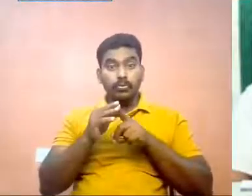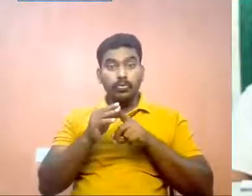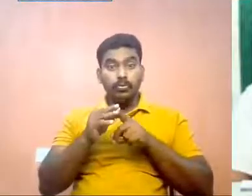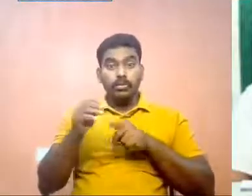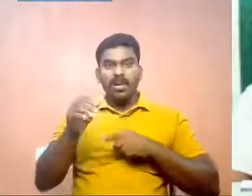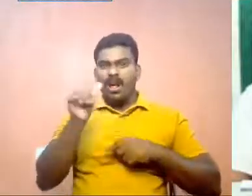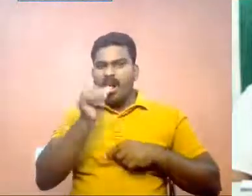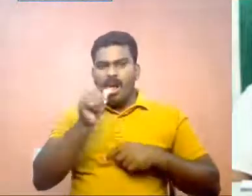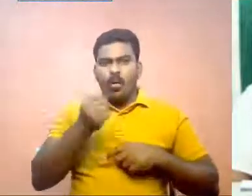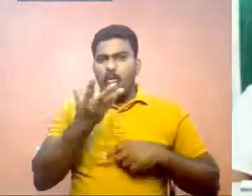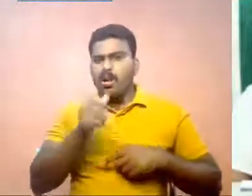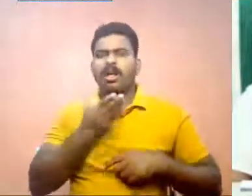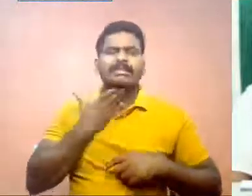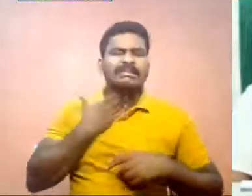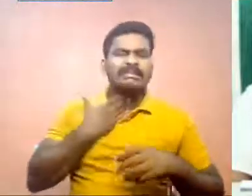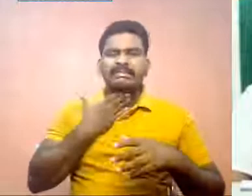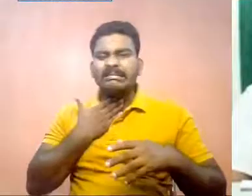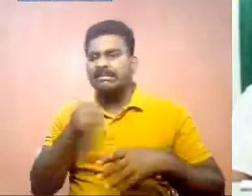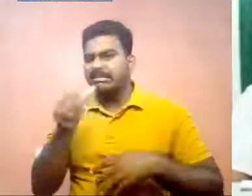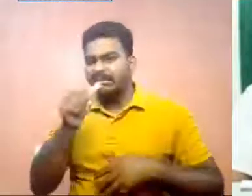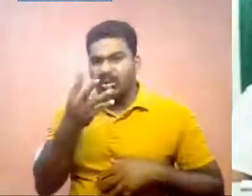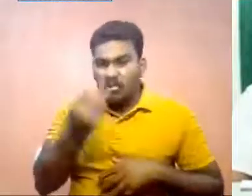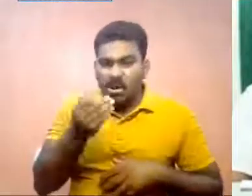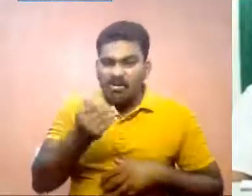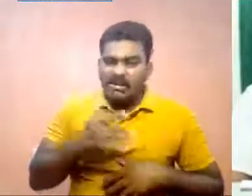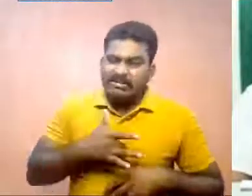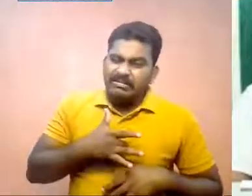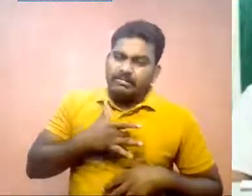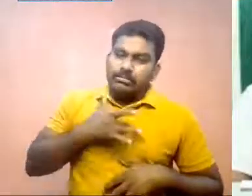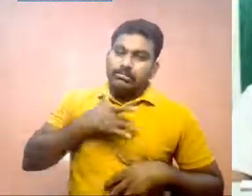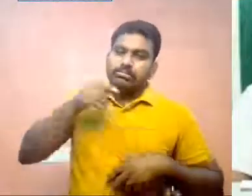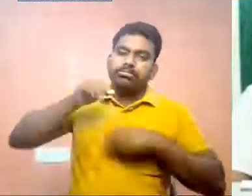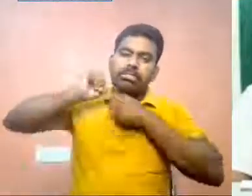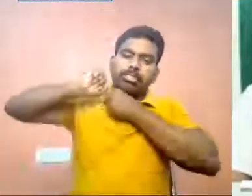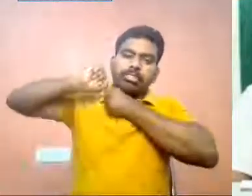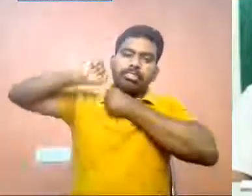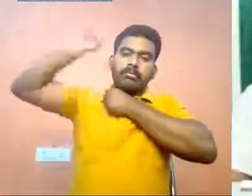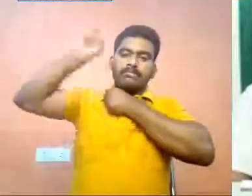മദ്യം കിട്ടാതെ ആത്മഹത്യ ചെയ്ത വാർത്ത ഇന്ന് വന്നിട്ടുണ്ട്.